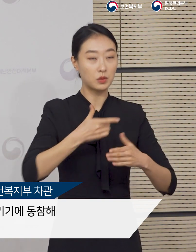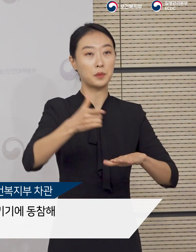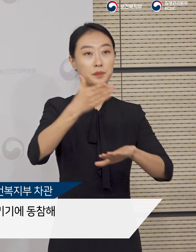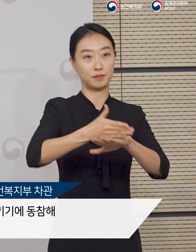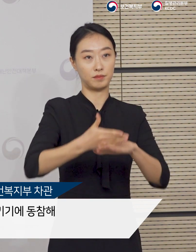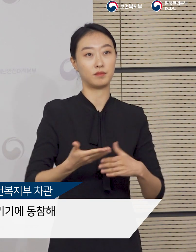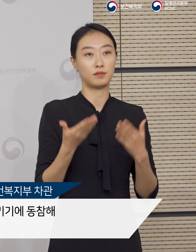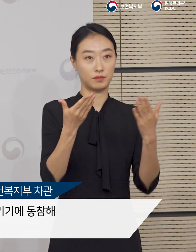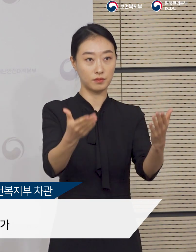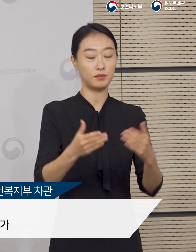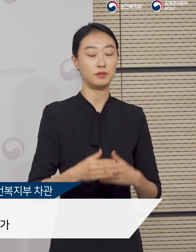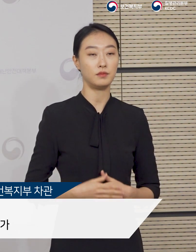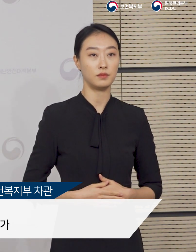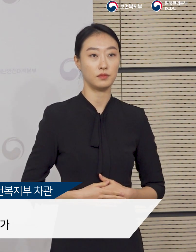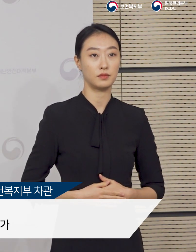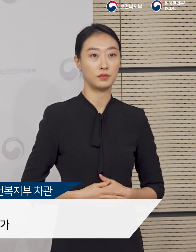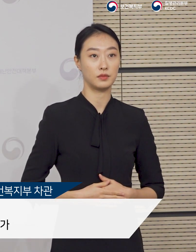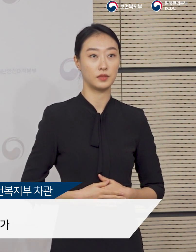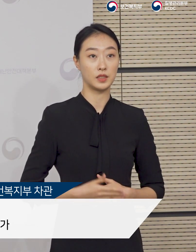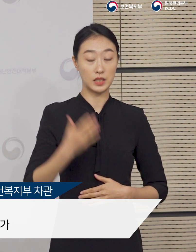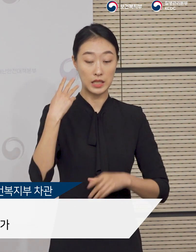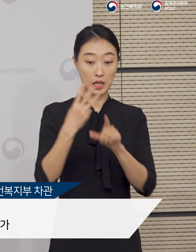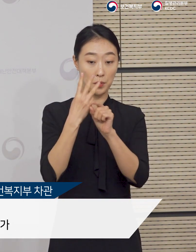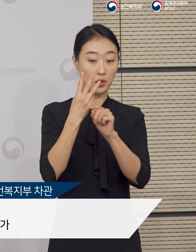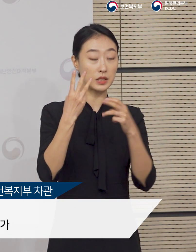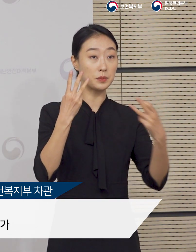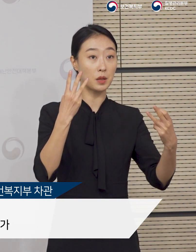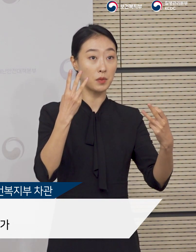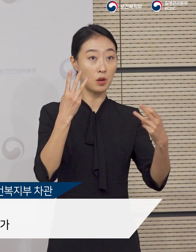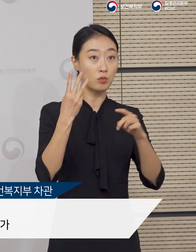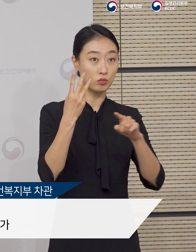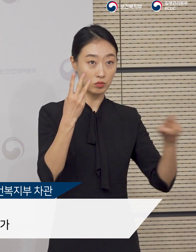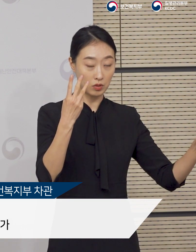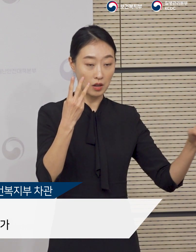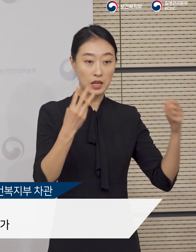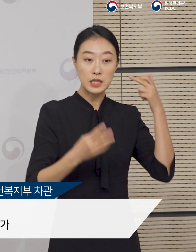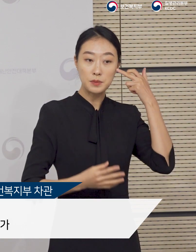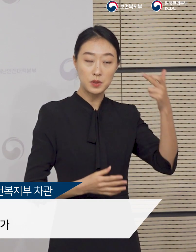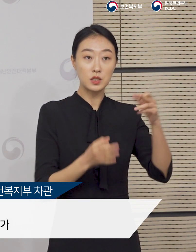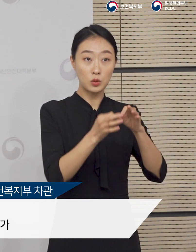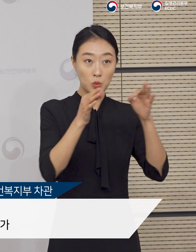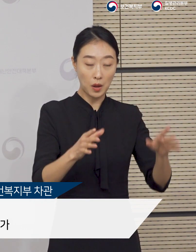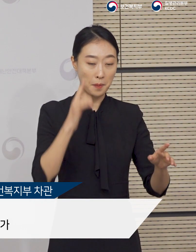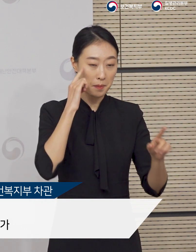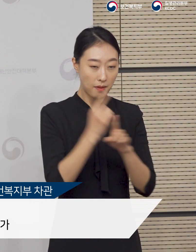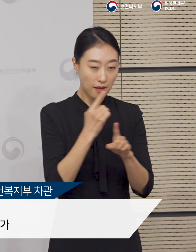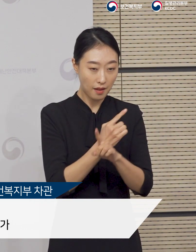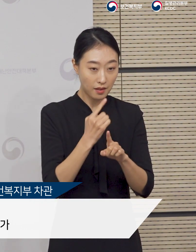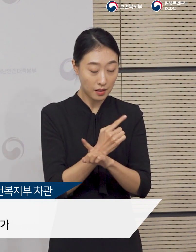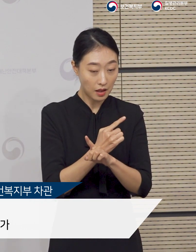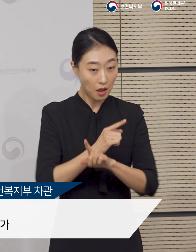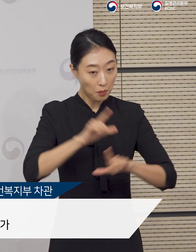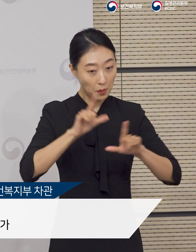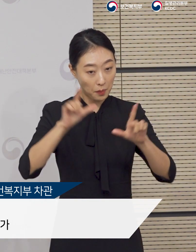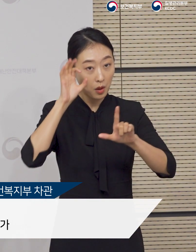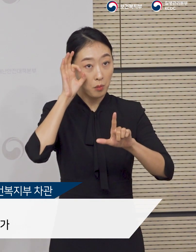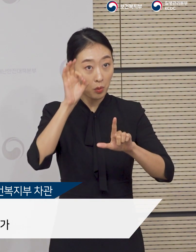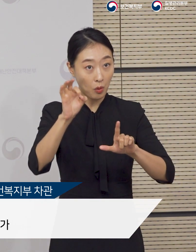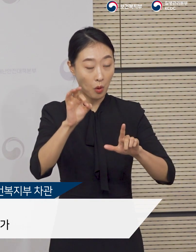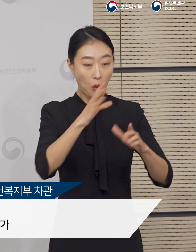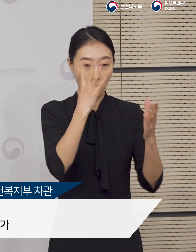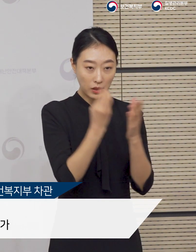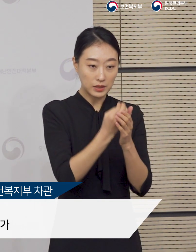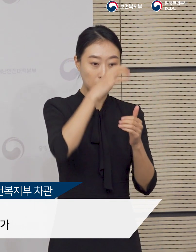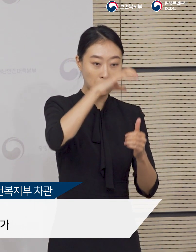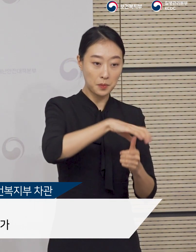감사드립니다. 지난 3월 13일부터 17일째 매일 완치자 수가 신규 확진자 수를